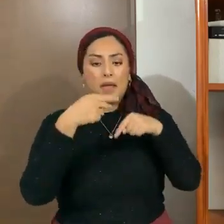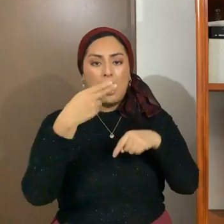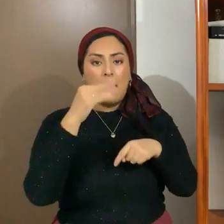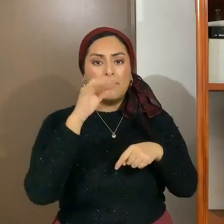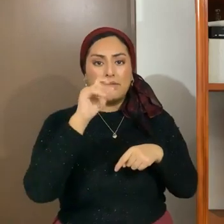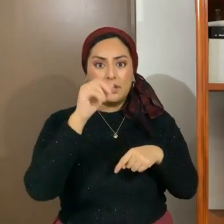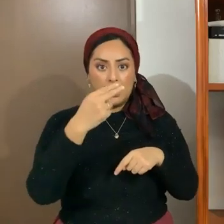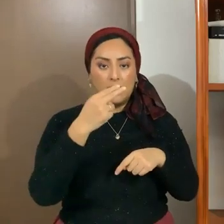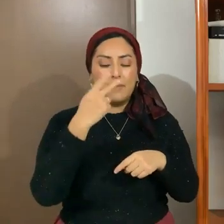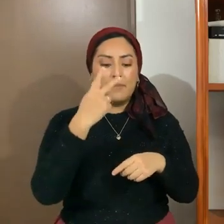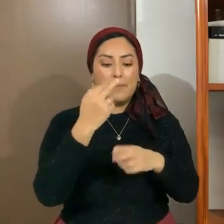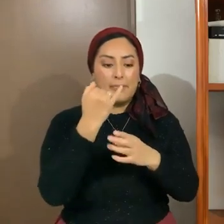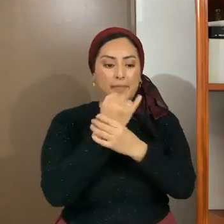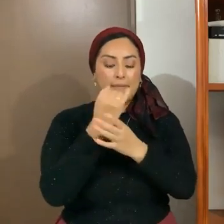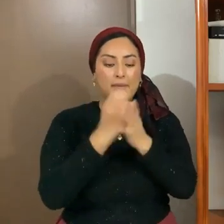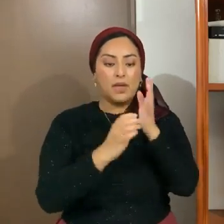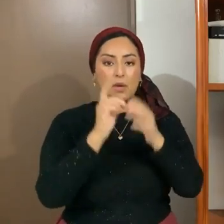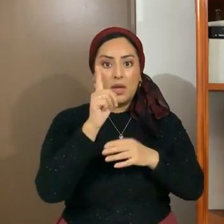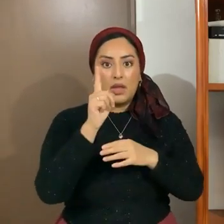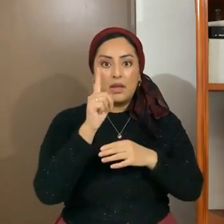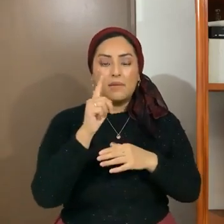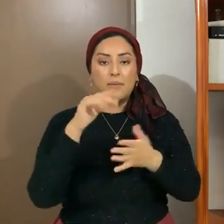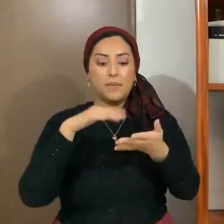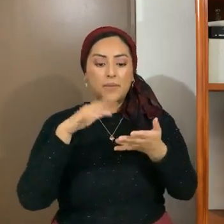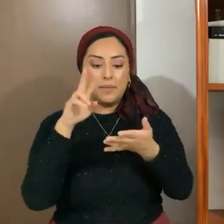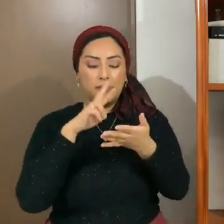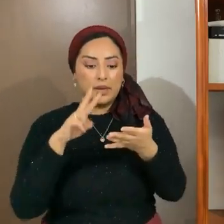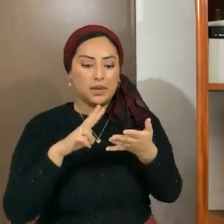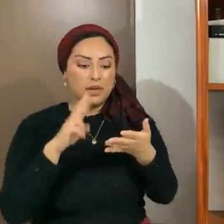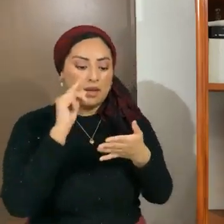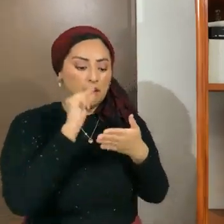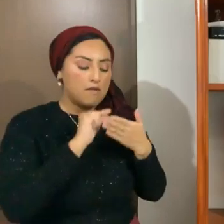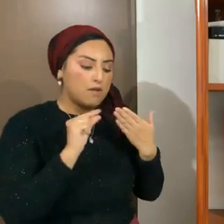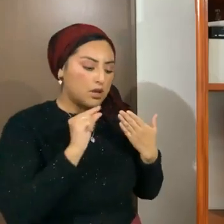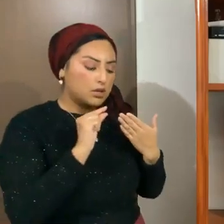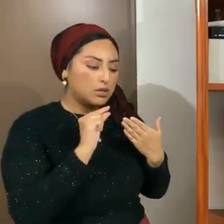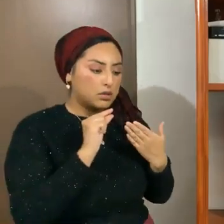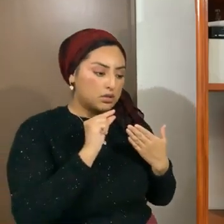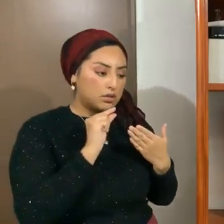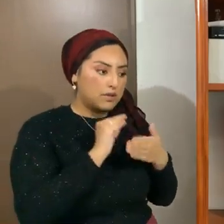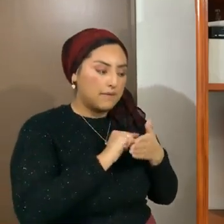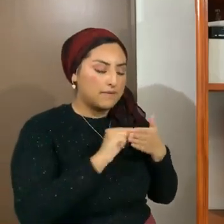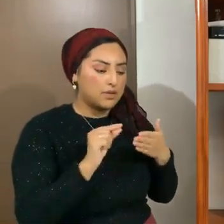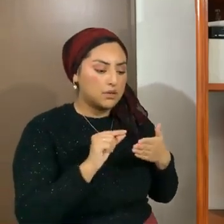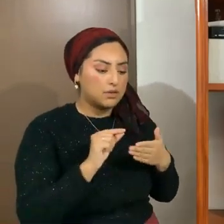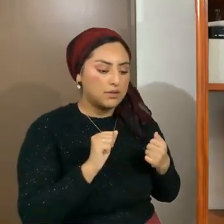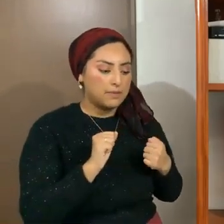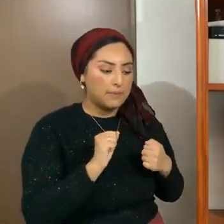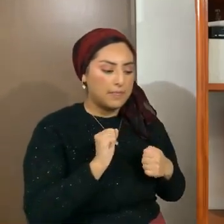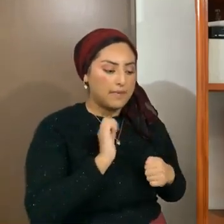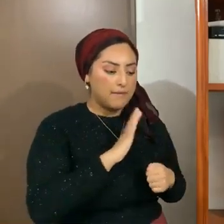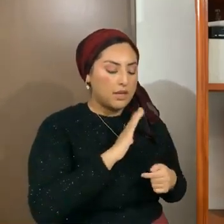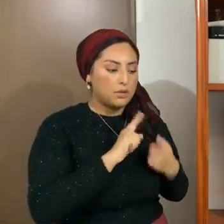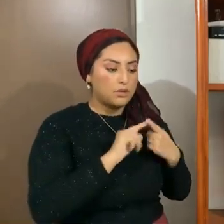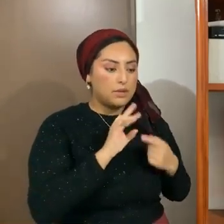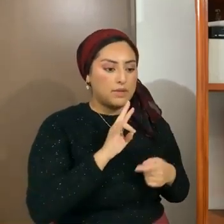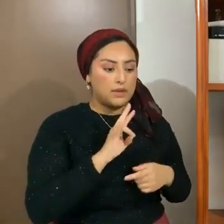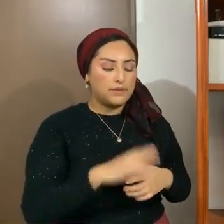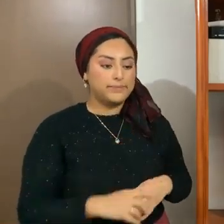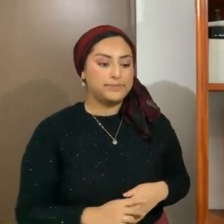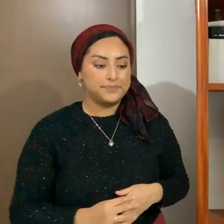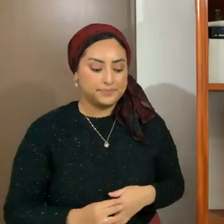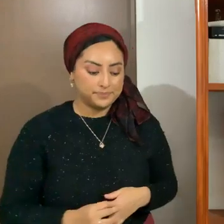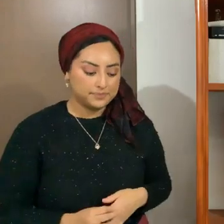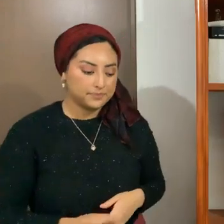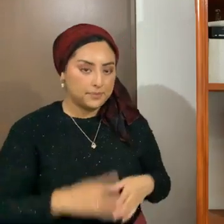vamos a Jeremías 1 y vamos a leer los versos permítanme ver, del 5 al 7. Vamos para